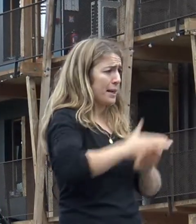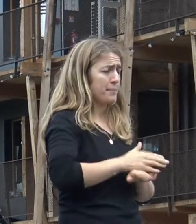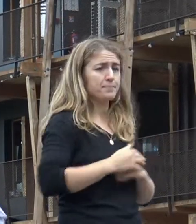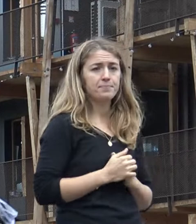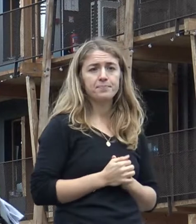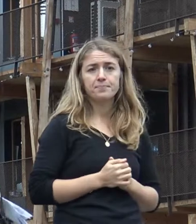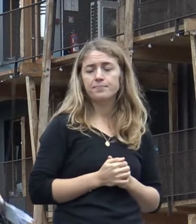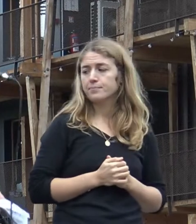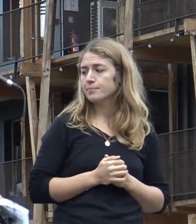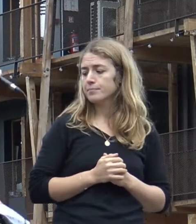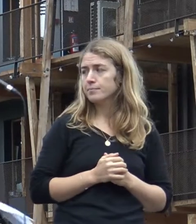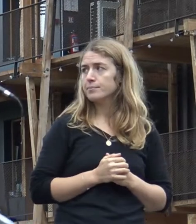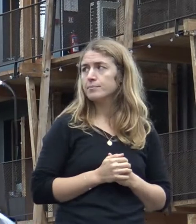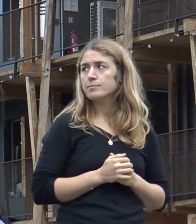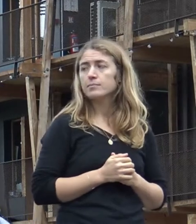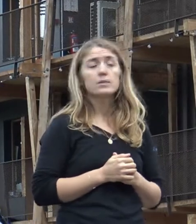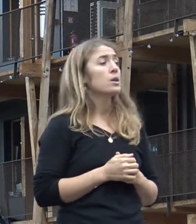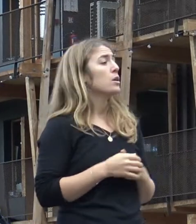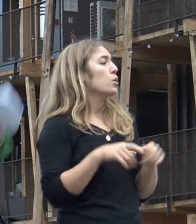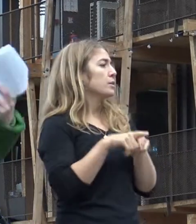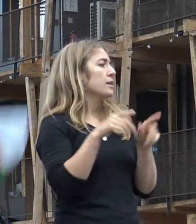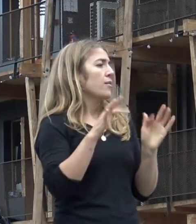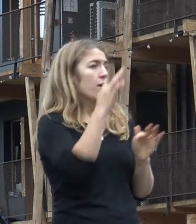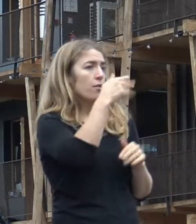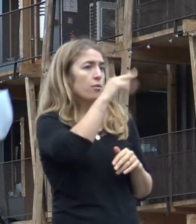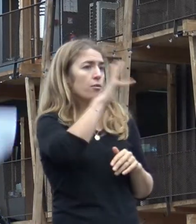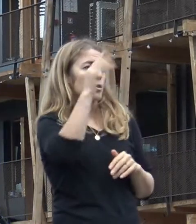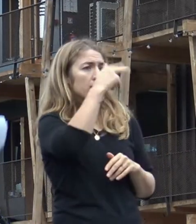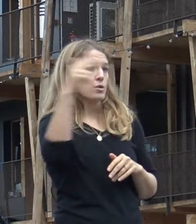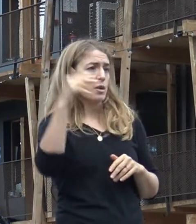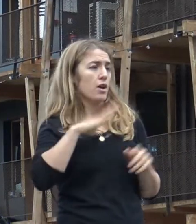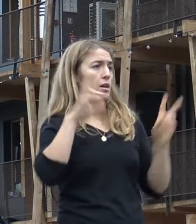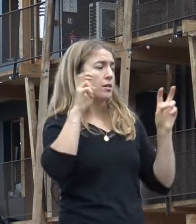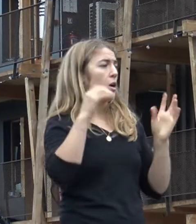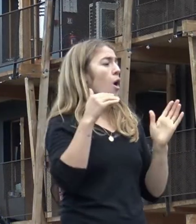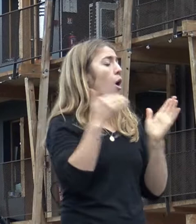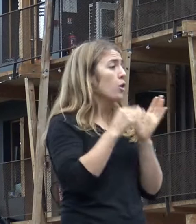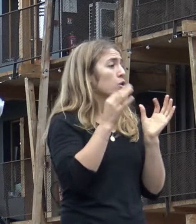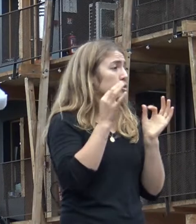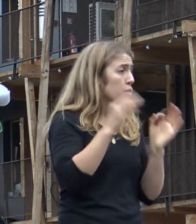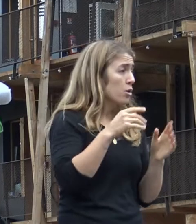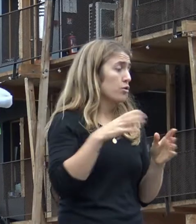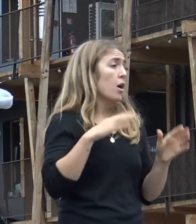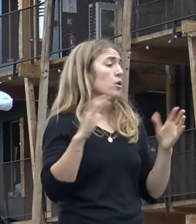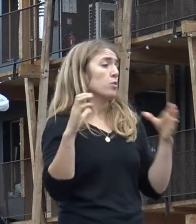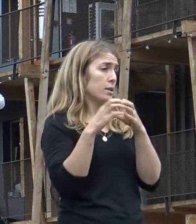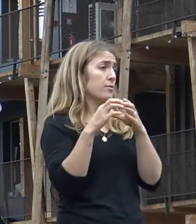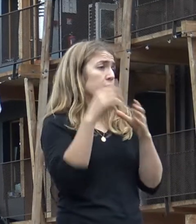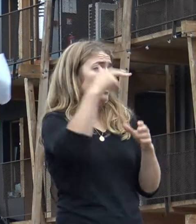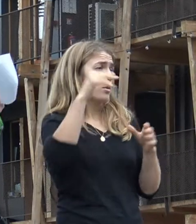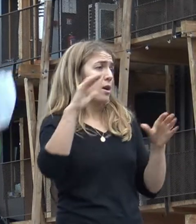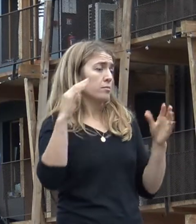Et puis au national, il s'en passe aussi énormément des choses. Il y a le « Il est encore temps » au collectif citoyen pour le climat national, qui réfléchit à